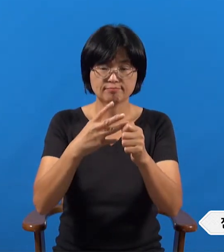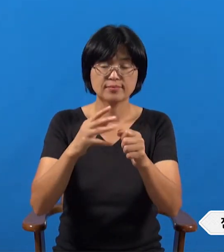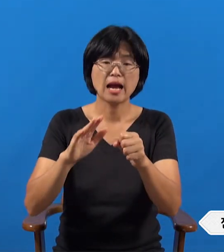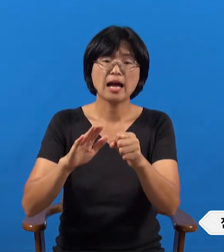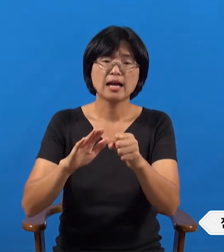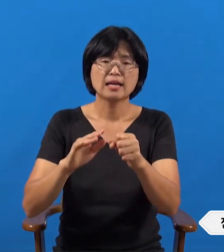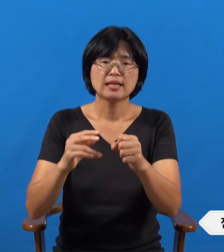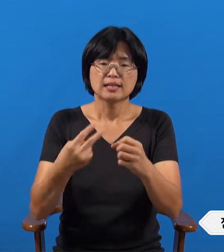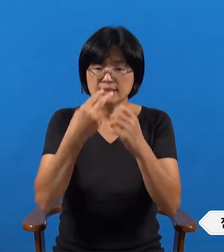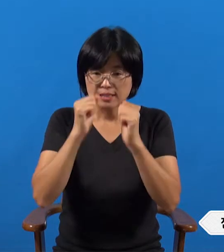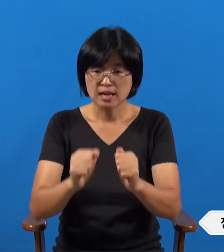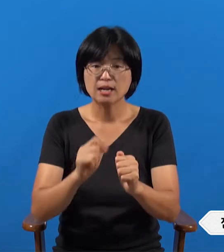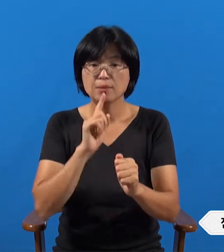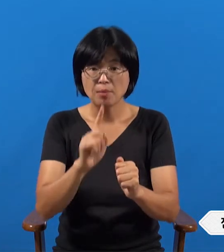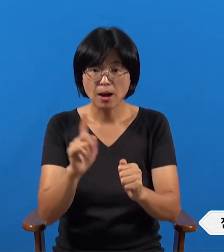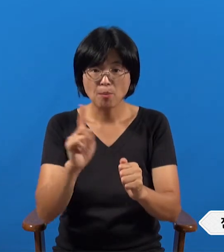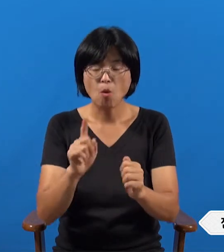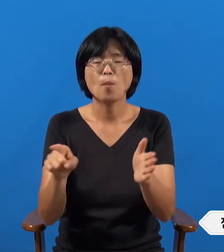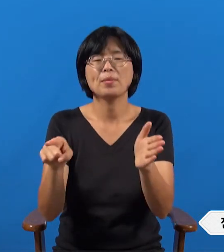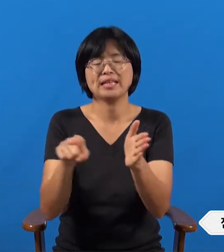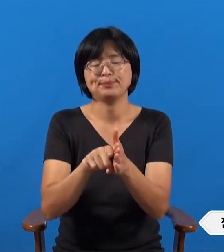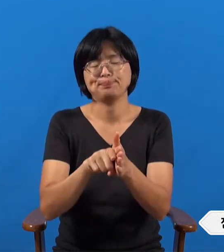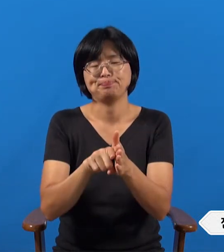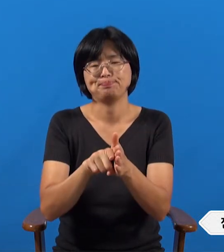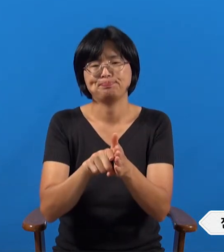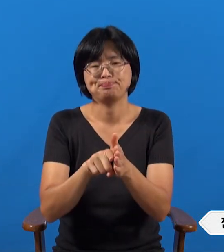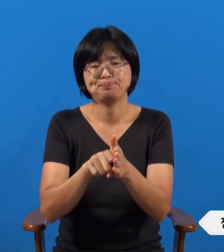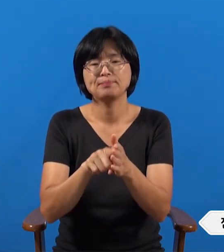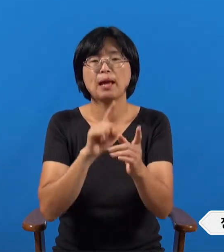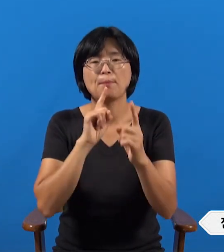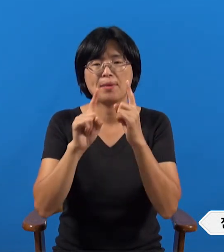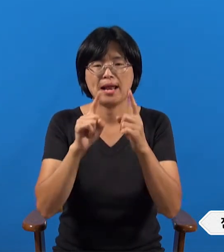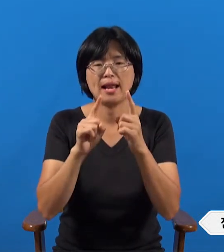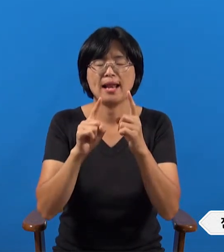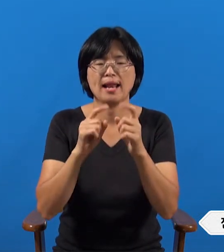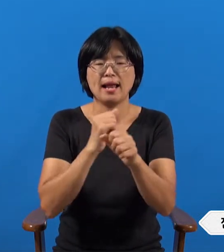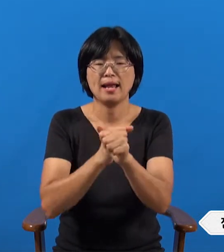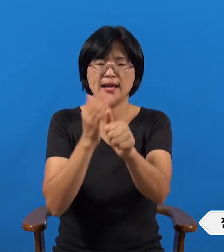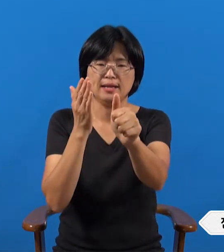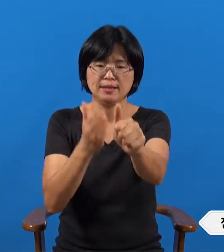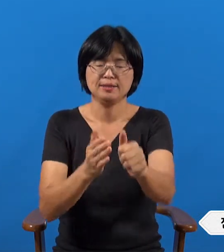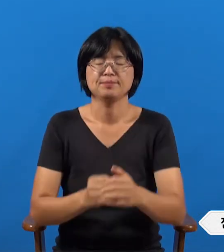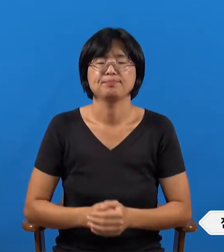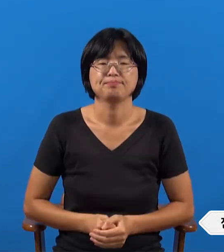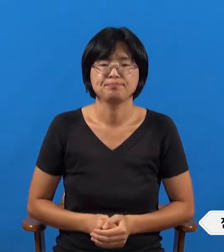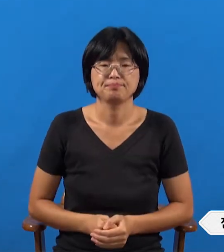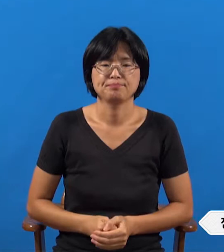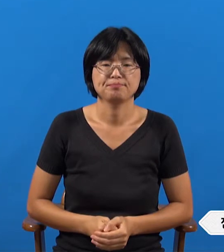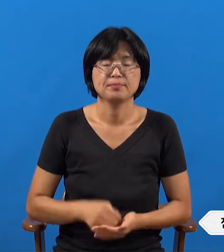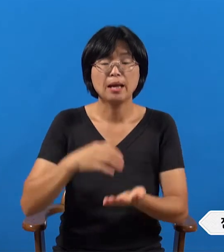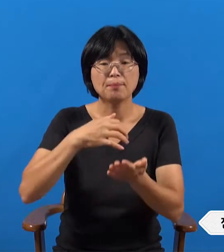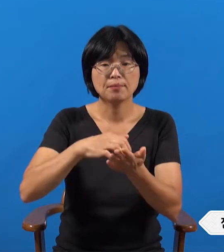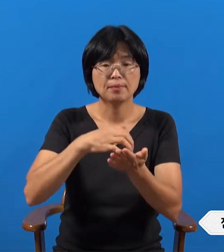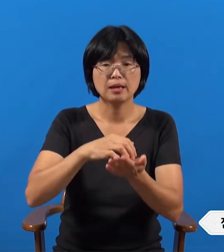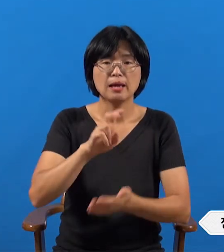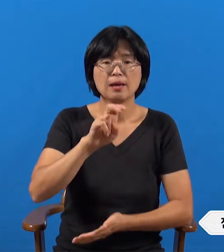말입니까? 믿음의 말입니다. 믿음의 말을 하라. 민수기 13장에 보면